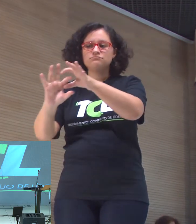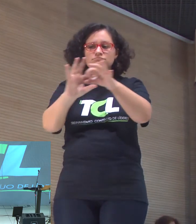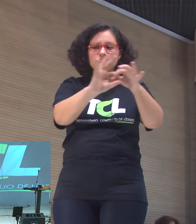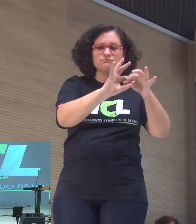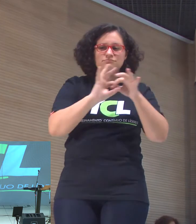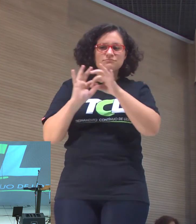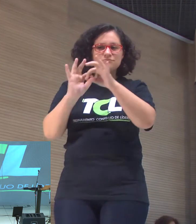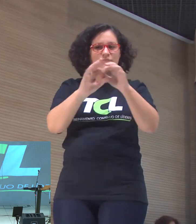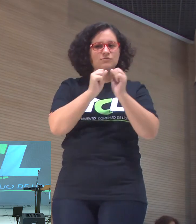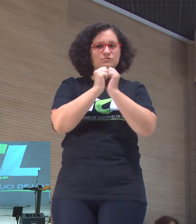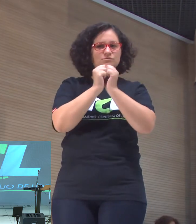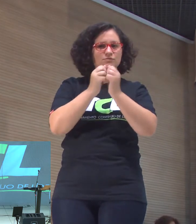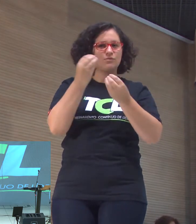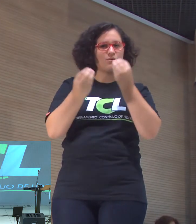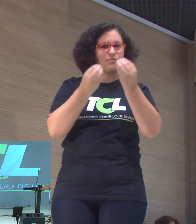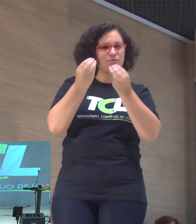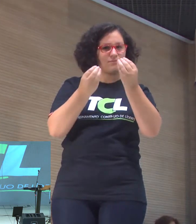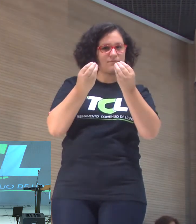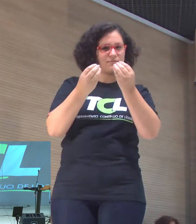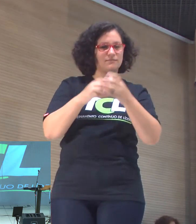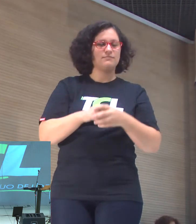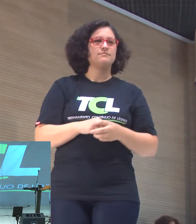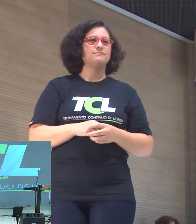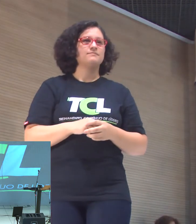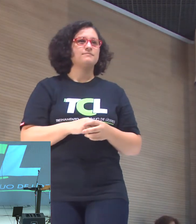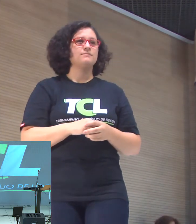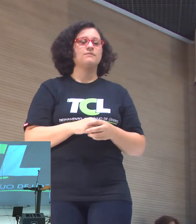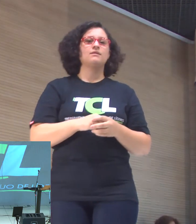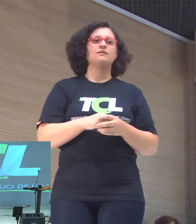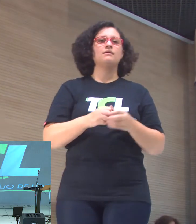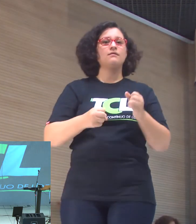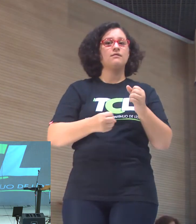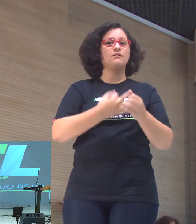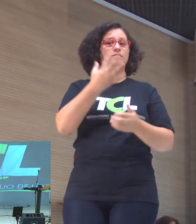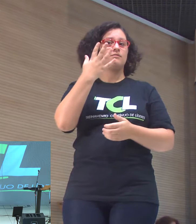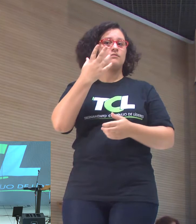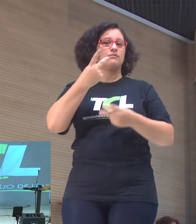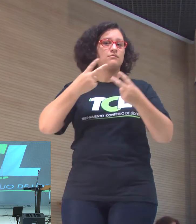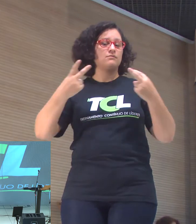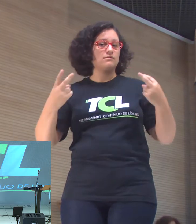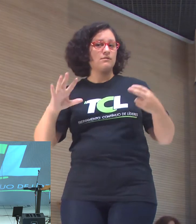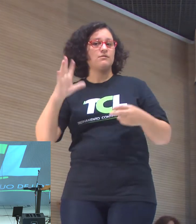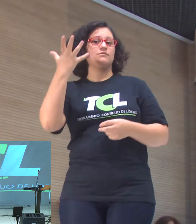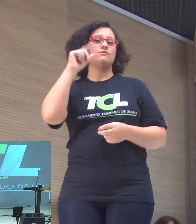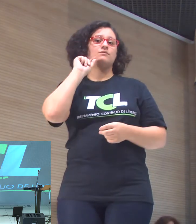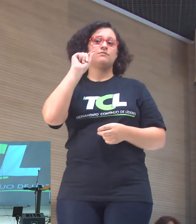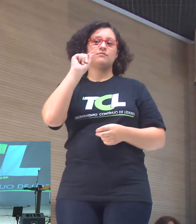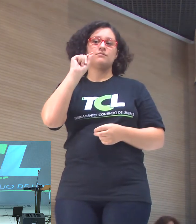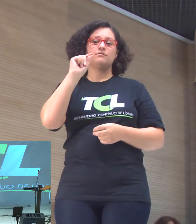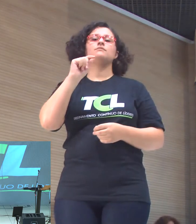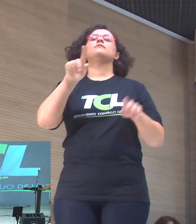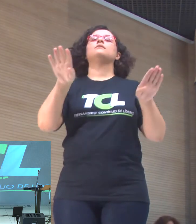unidade? Como eles fizeram isso? Algumas coisas aconteceram, entre elas